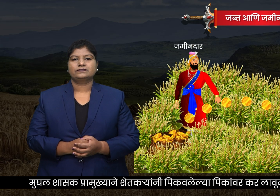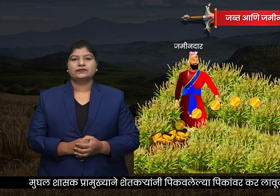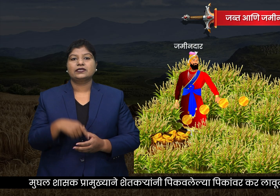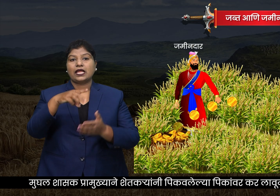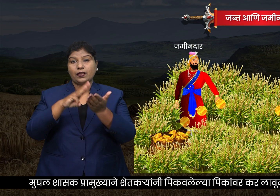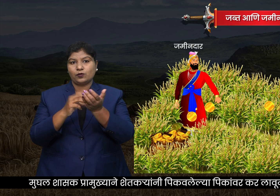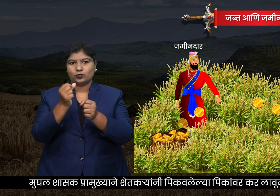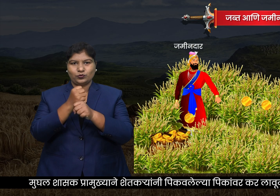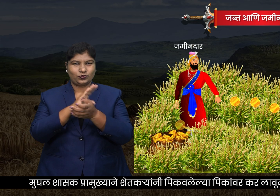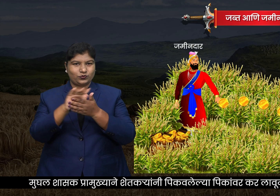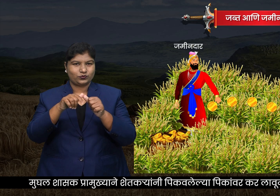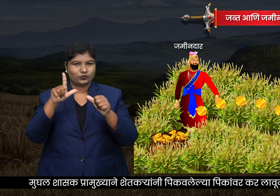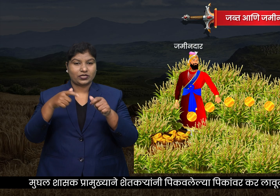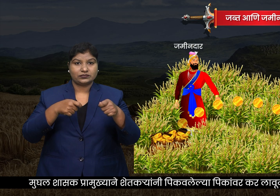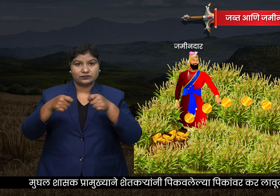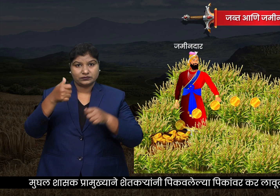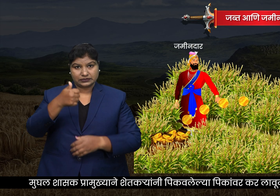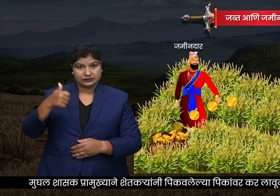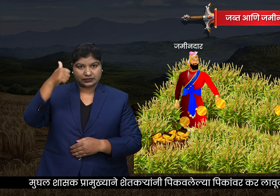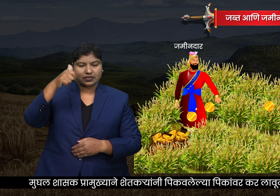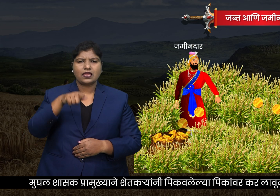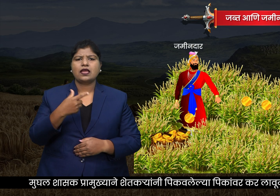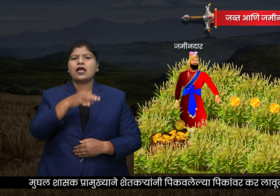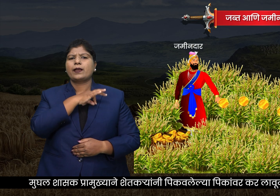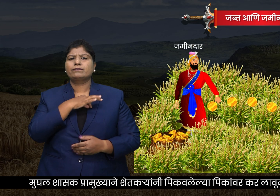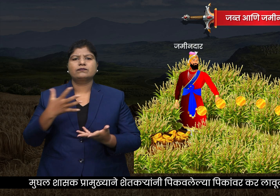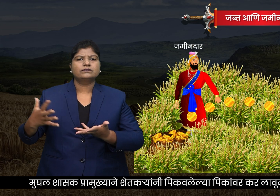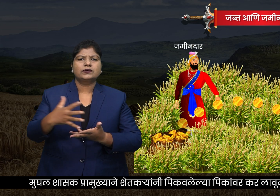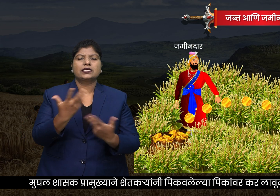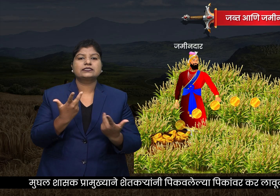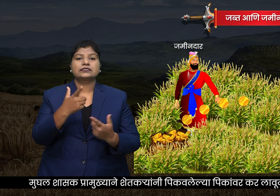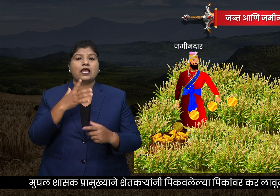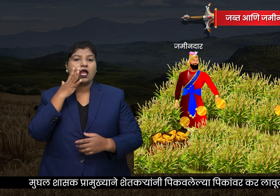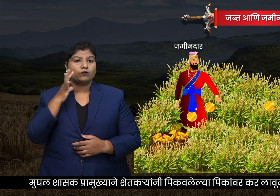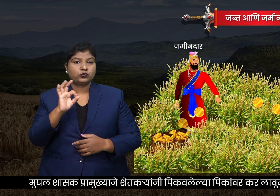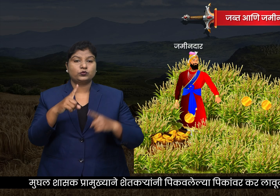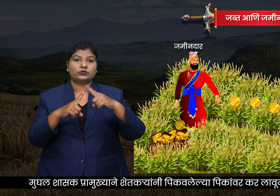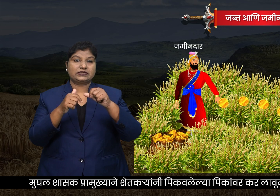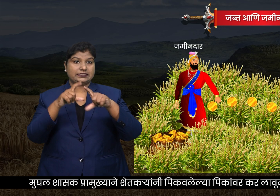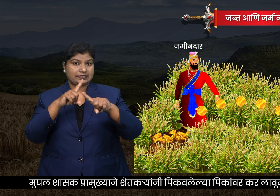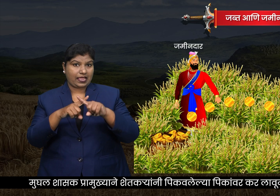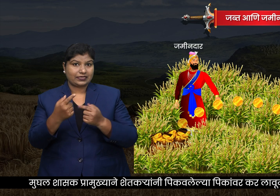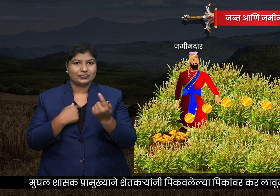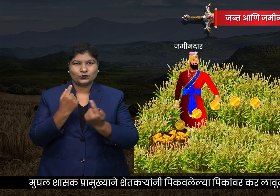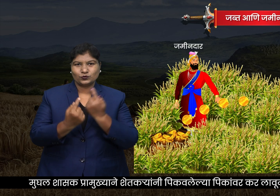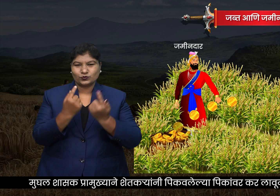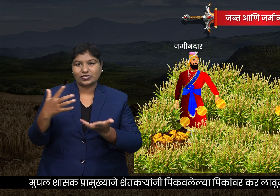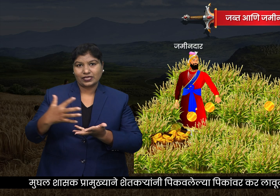मुघल शासक प्रामुख्याने शेतकऱ्यांनी पिकवलेले पिकांवर कर लावून पैसे कमवत होते.